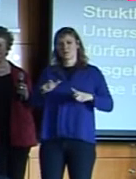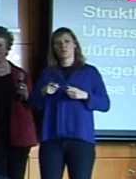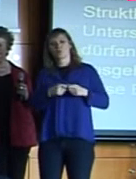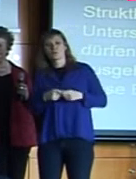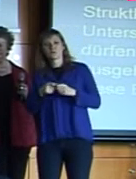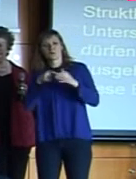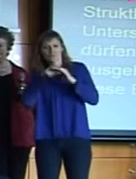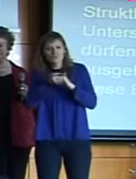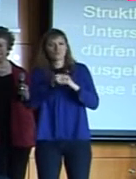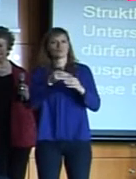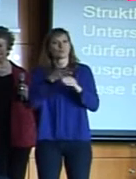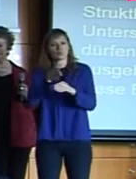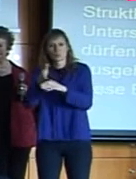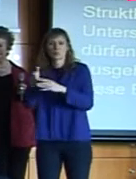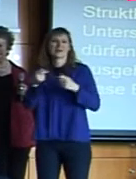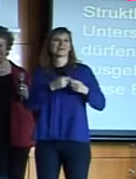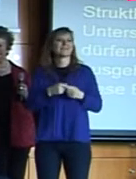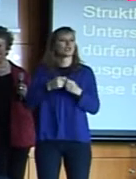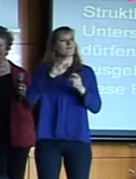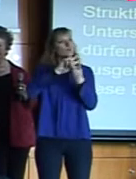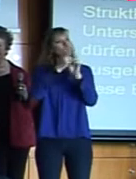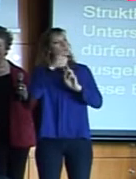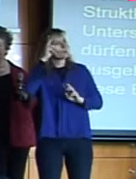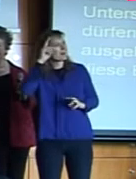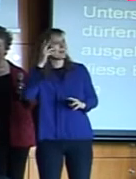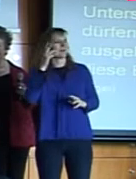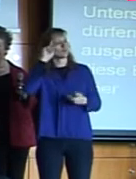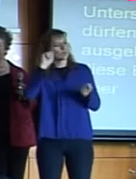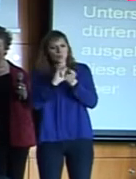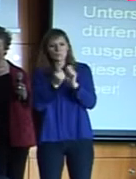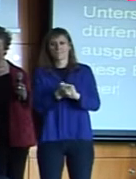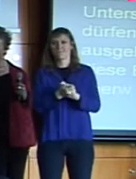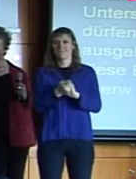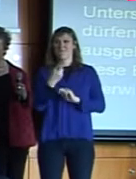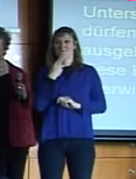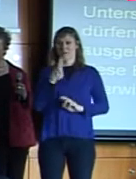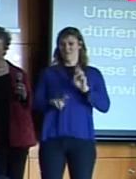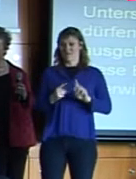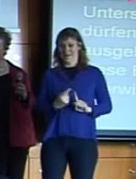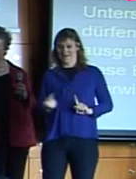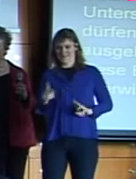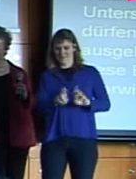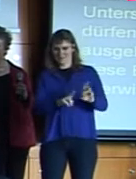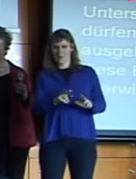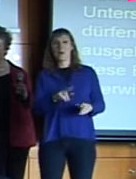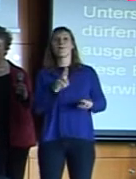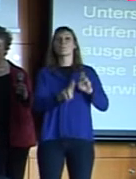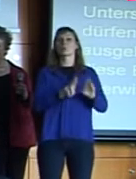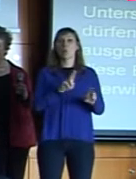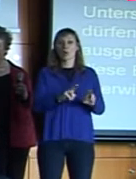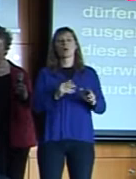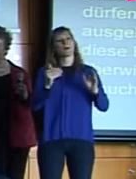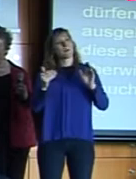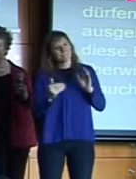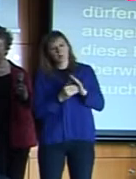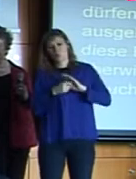Unterstützung, da braucht es ein gesellschaftliches Umdenken. Menschen, die pflegen und die betreuen, brauchen unsere